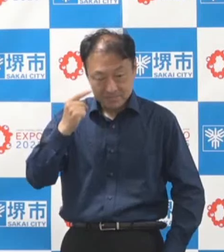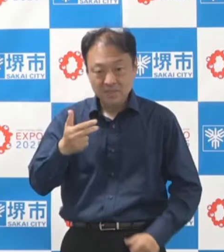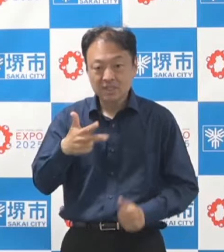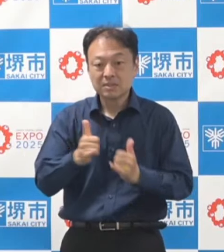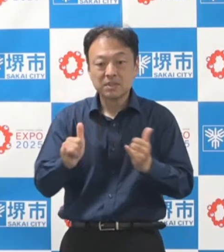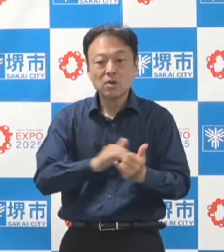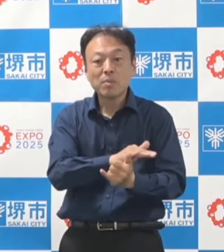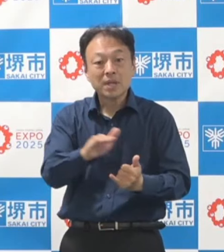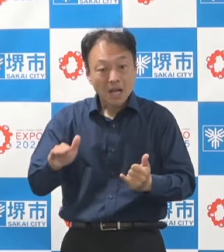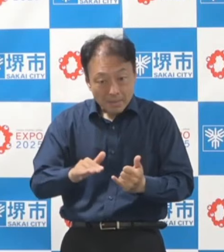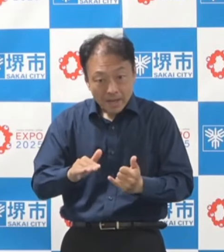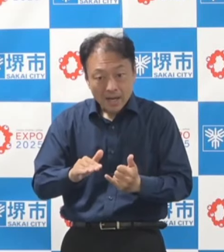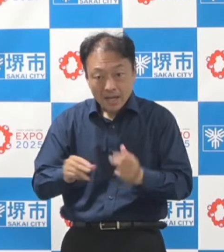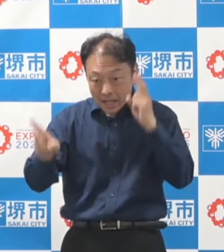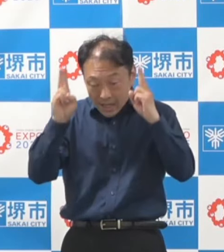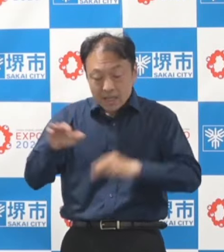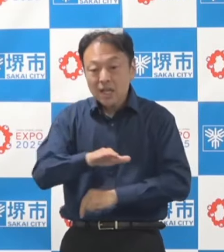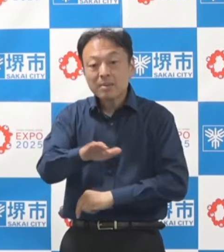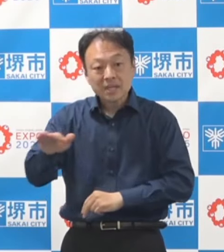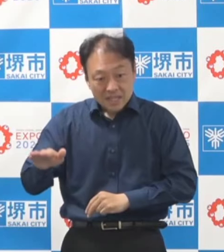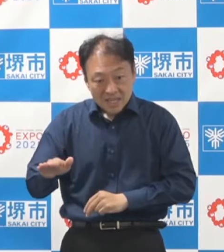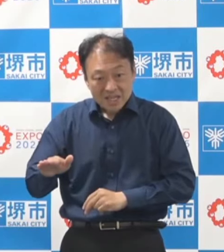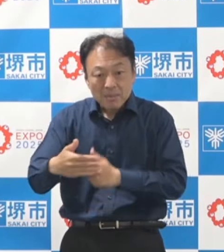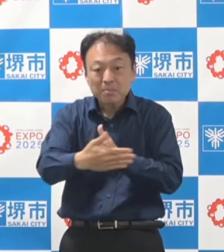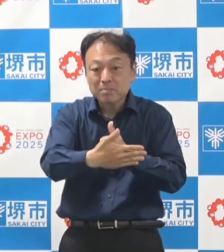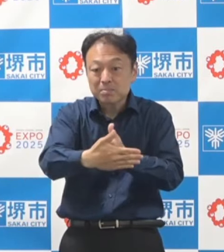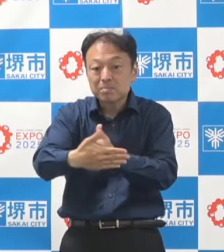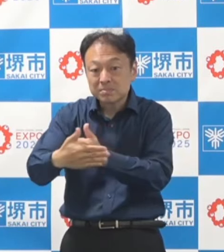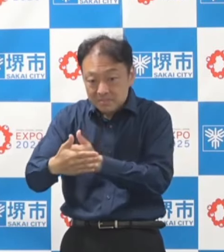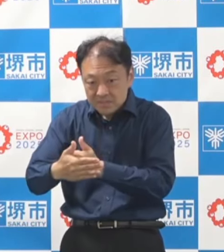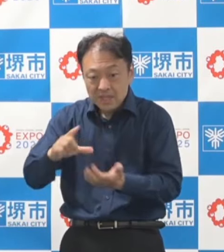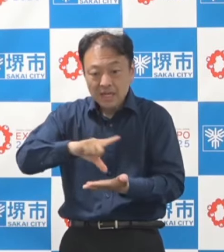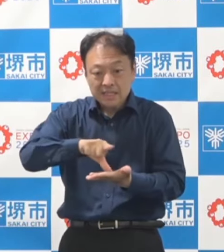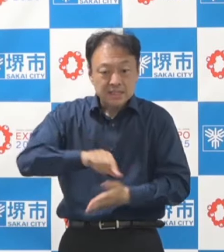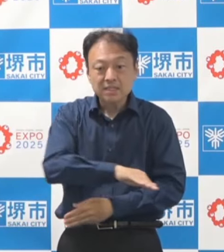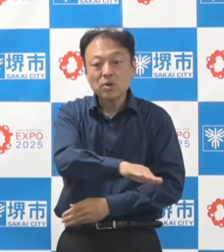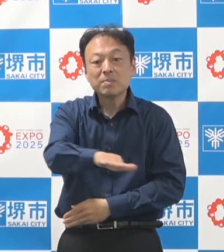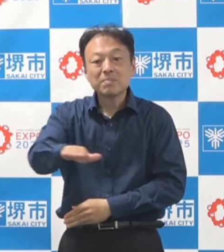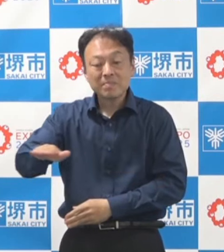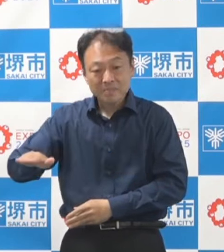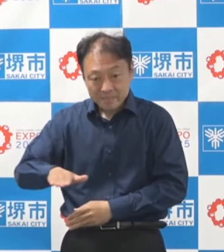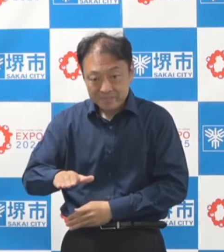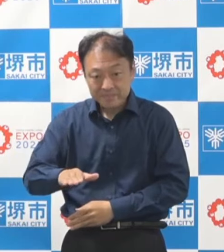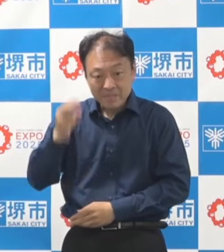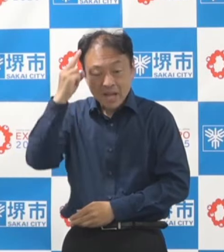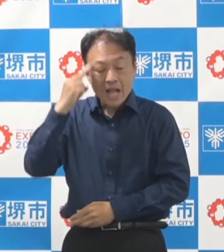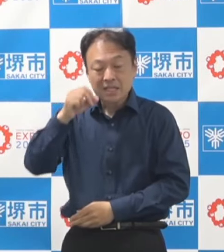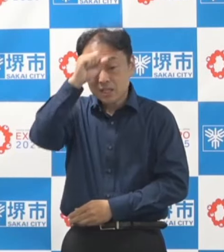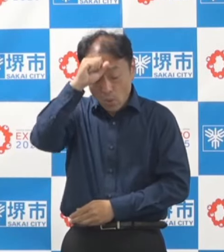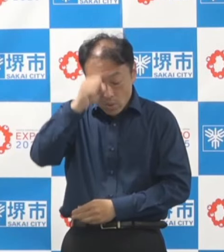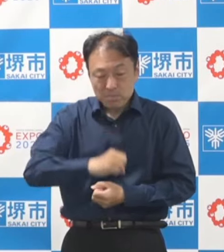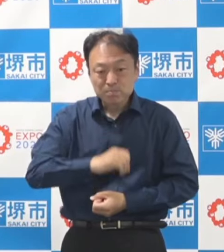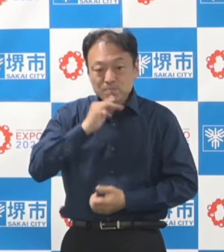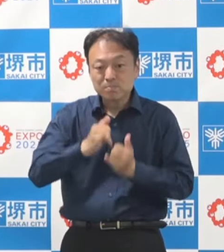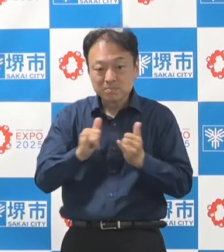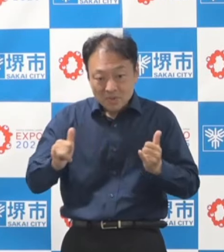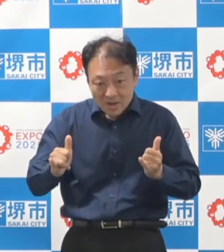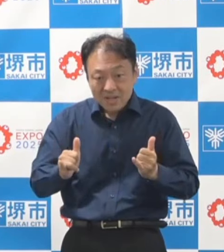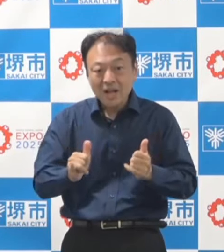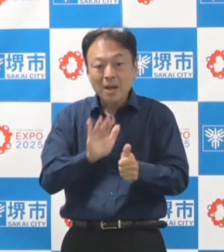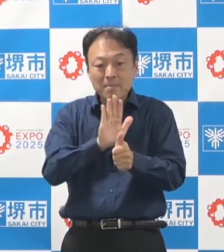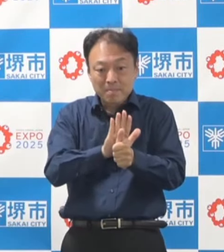者の皆様、多くの方にご協力をいただきながら、地域全体で認知症、高齢者などを見守る体制を構築をして、きめ細